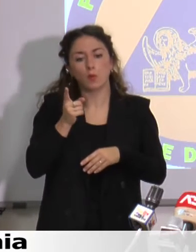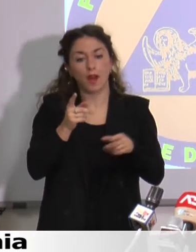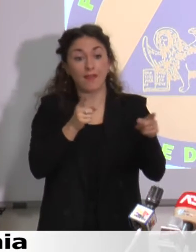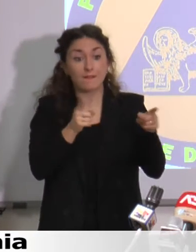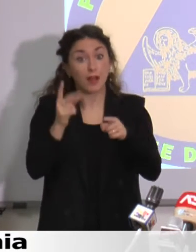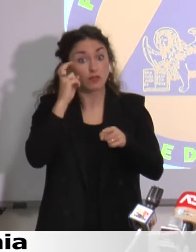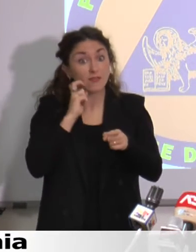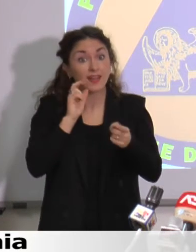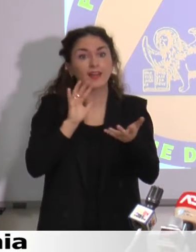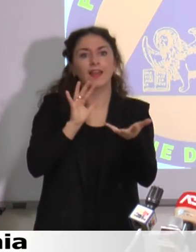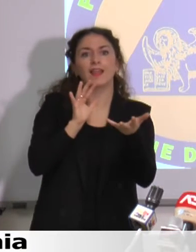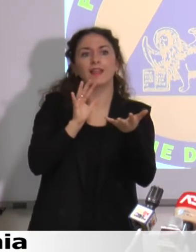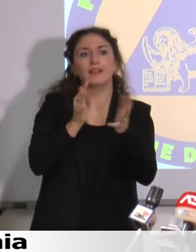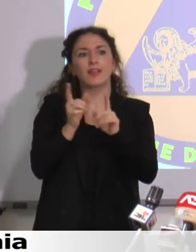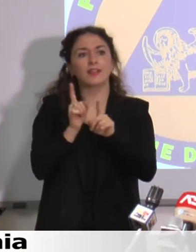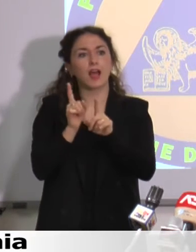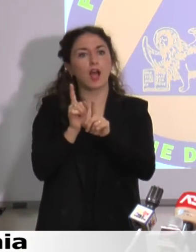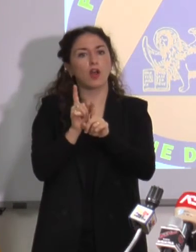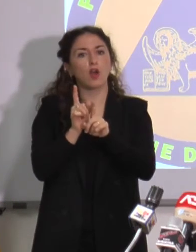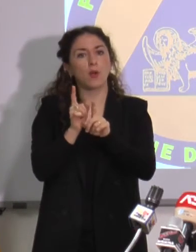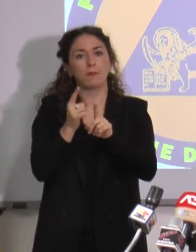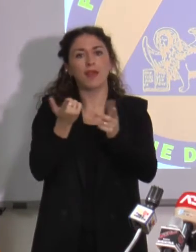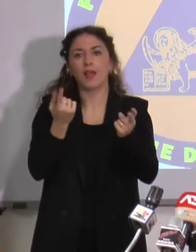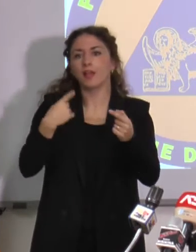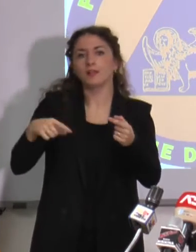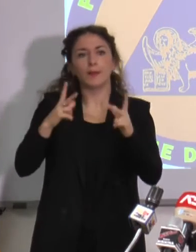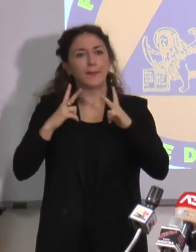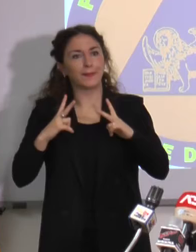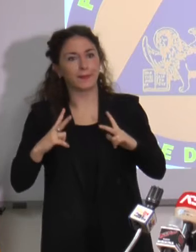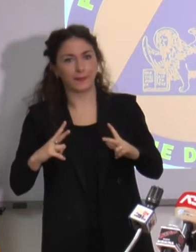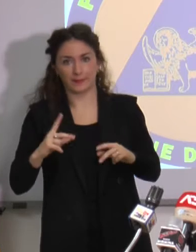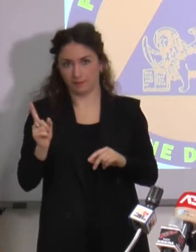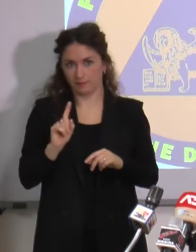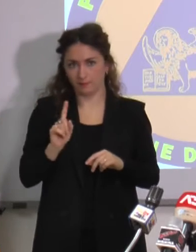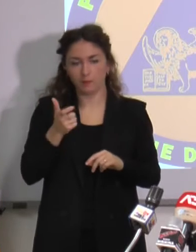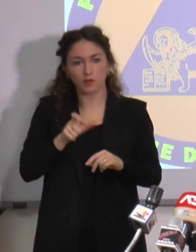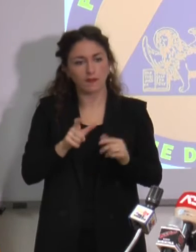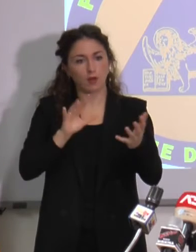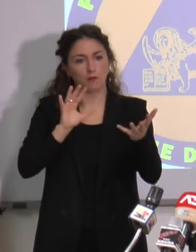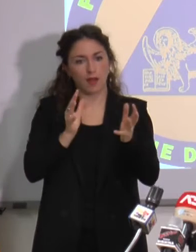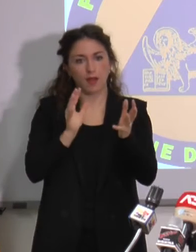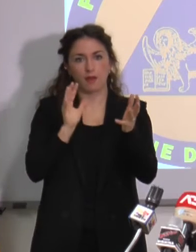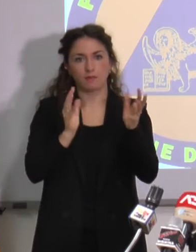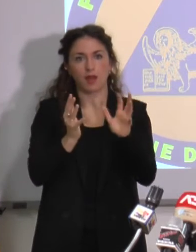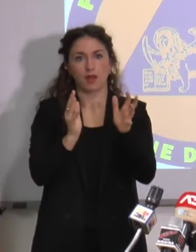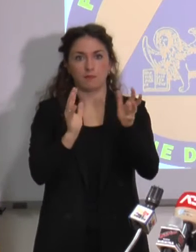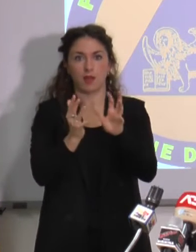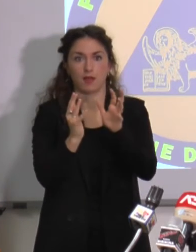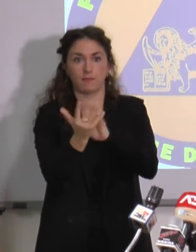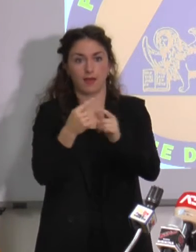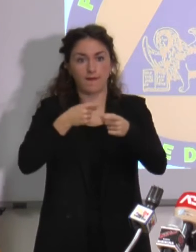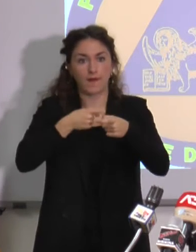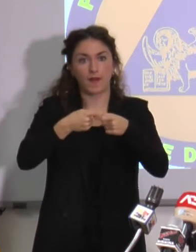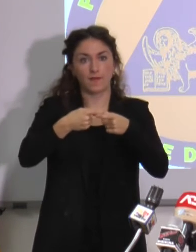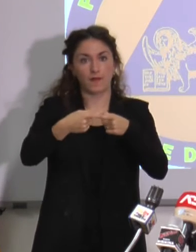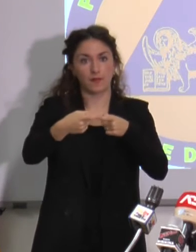il semaforo verde perché non è così capite è lo scenario è in continua evoluzione e